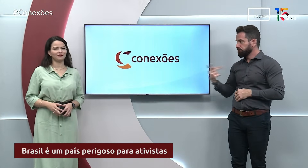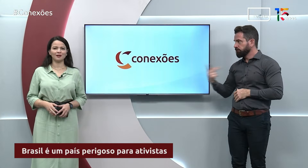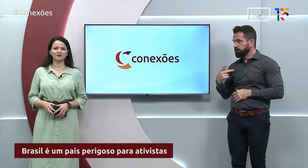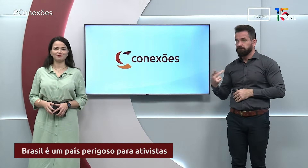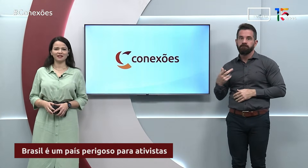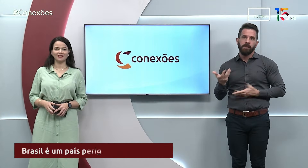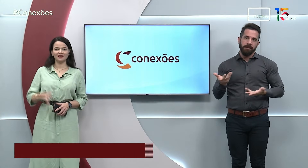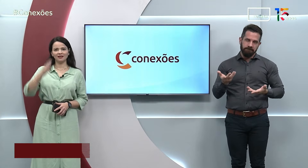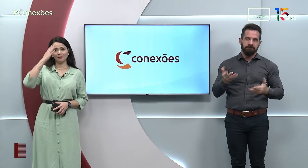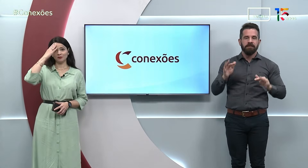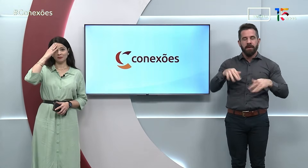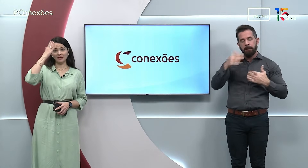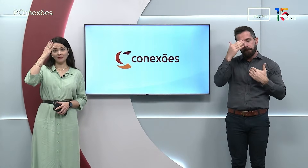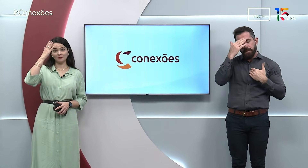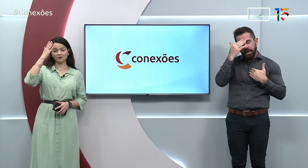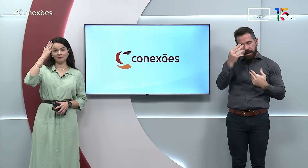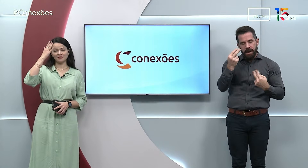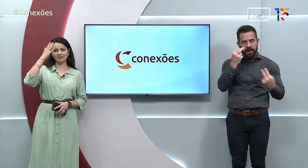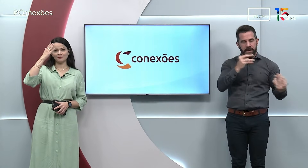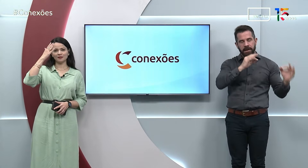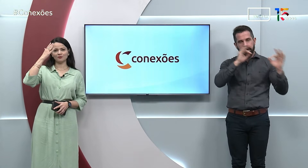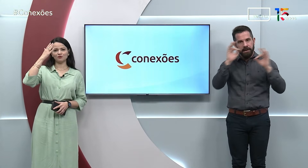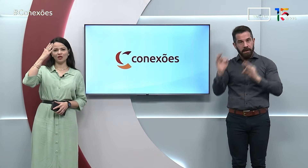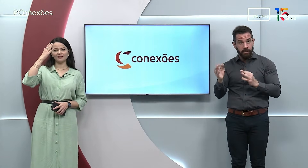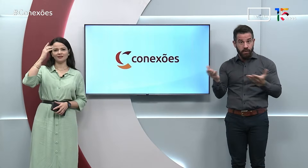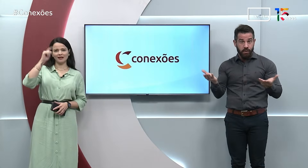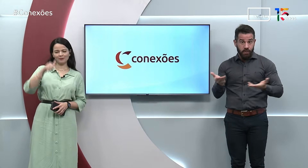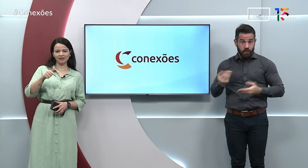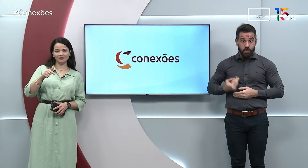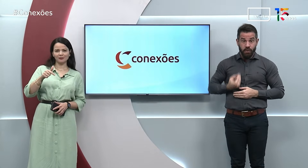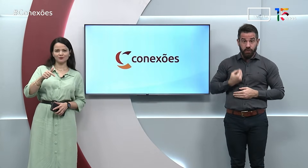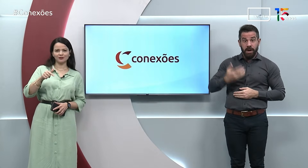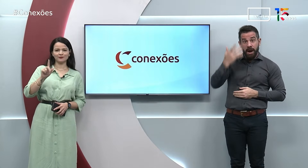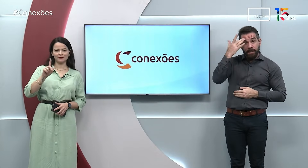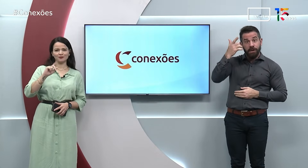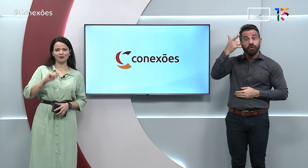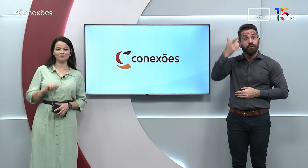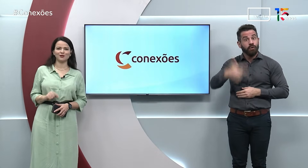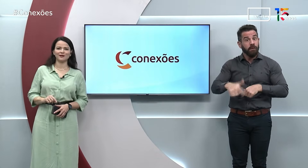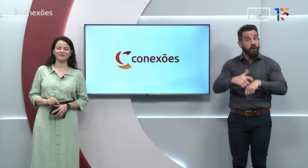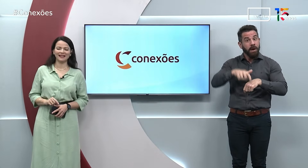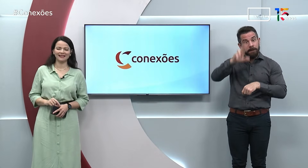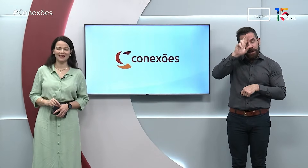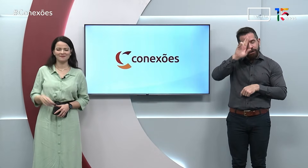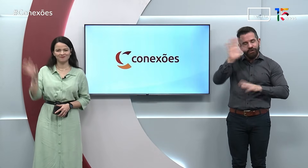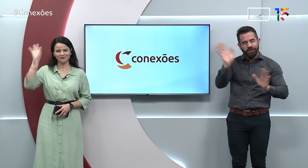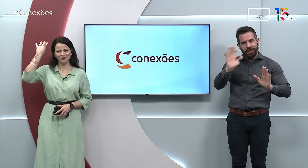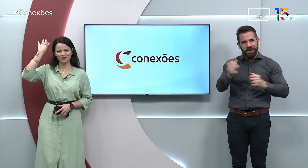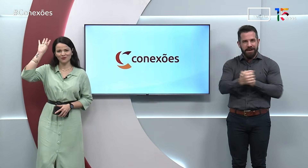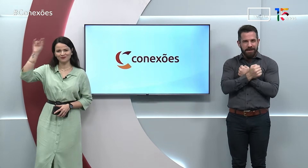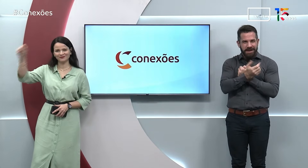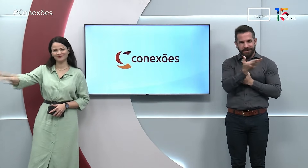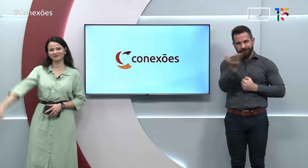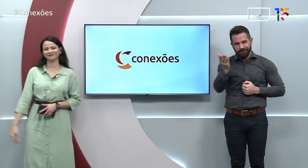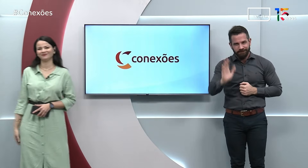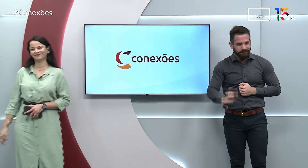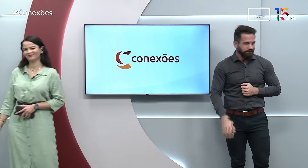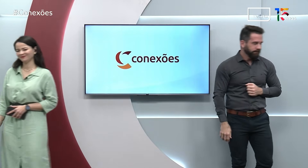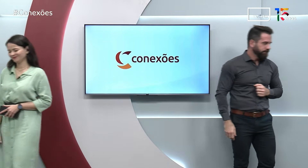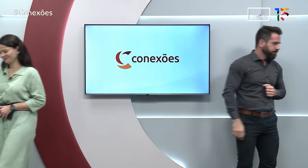Diego ficamos por aqui. Muito obrigada pela sua presença, pela sua audiência. Amanhã tem mais Conexões ao meio-dia. Até lá. Tchau, tchau.